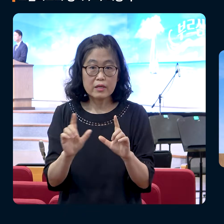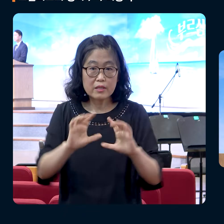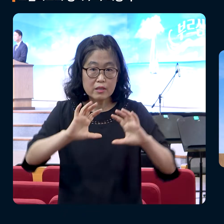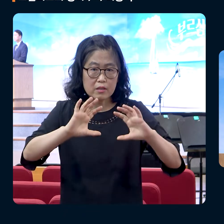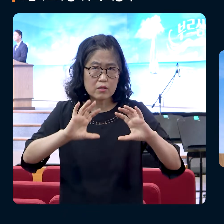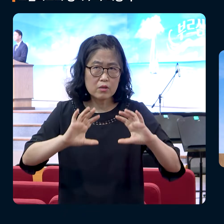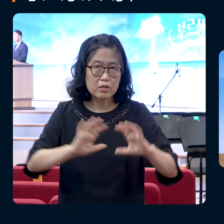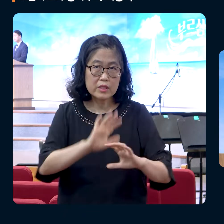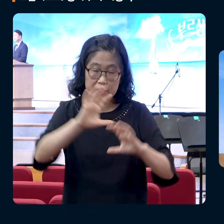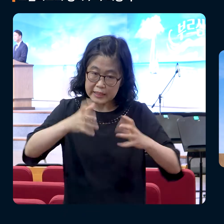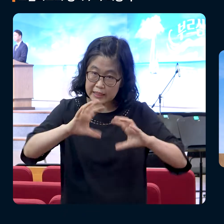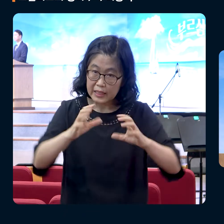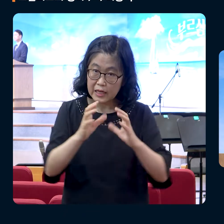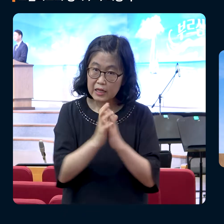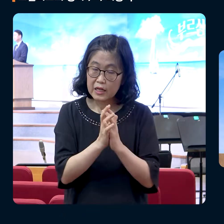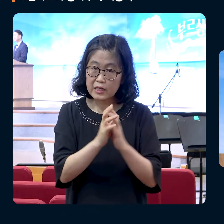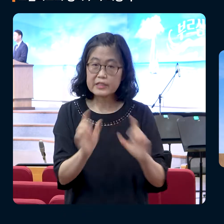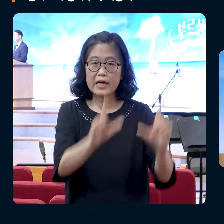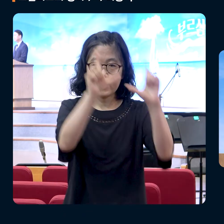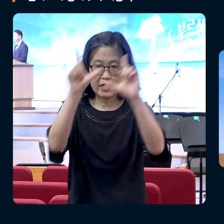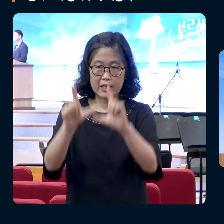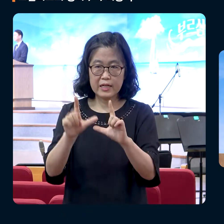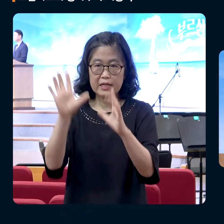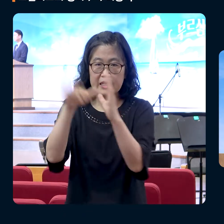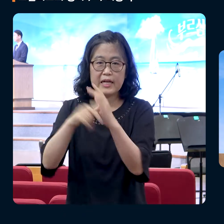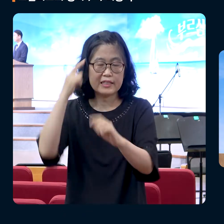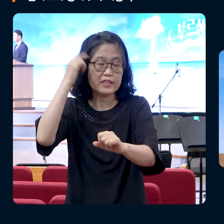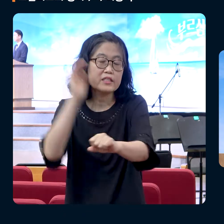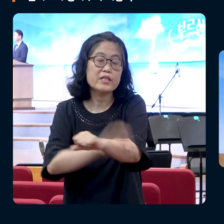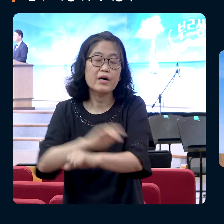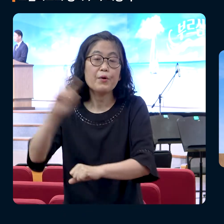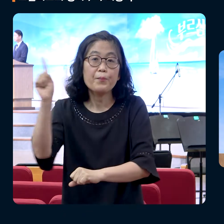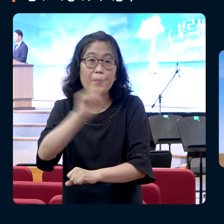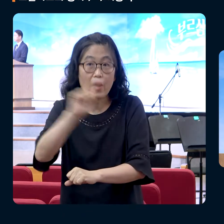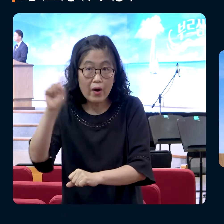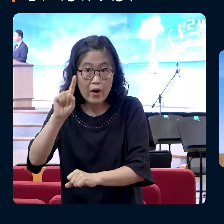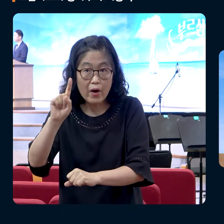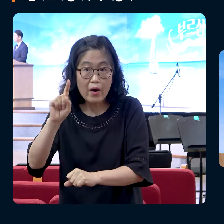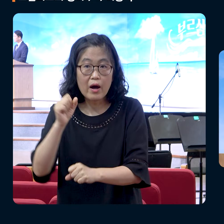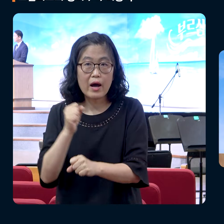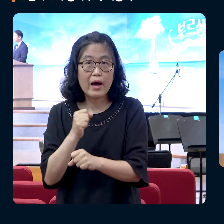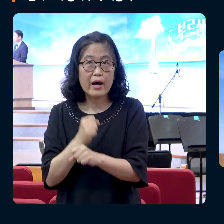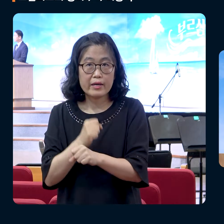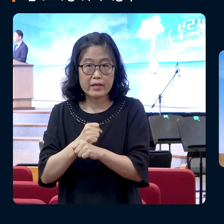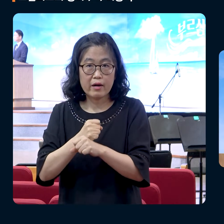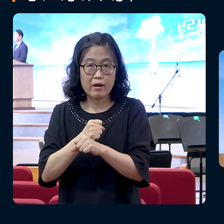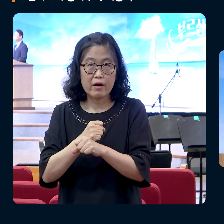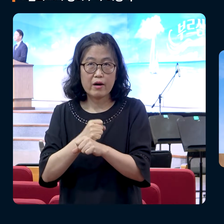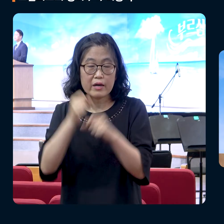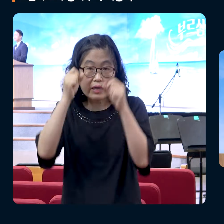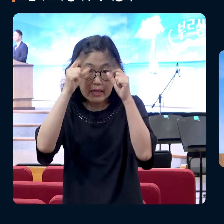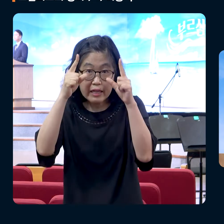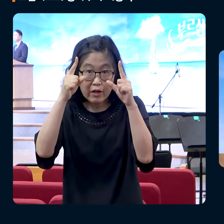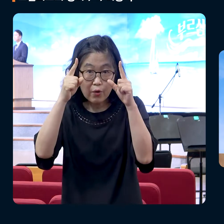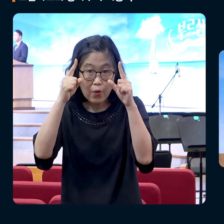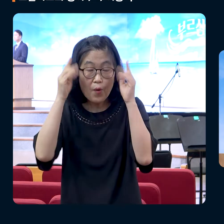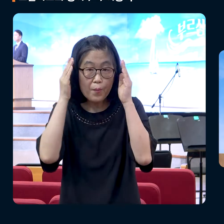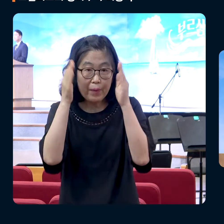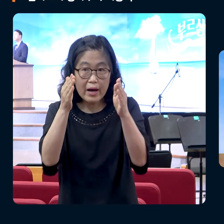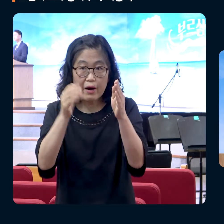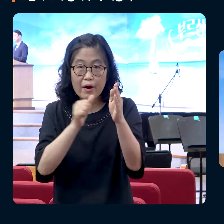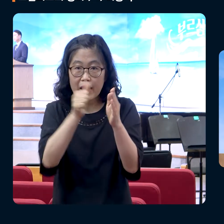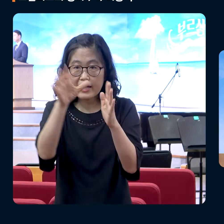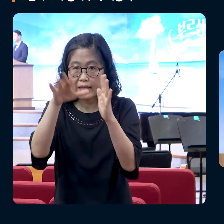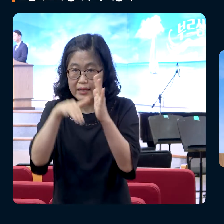살아갈 수 있는 지혜가 무엇일까라는 것들을 함께 나누고 또 깨닫고 또 그 방향으로 우리의